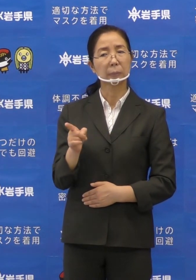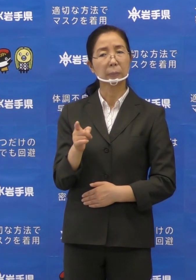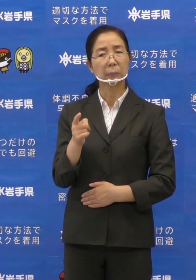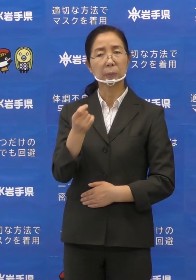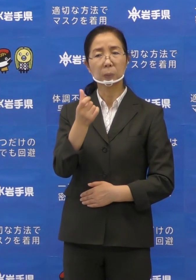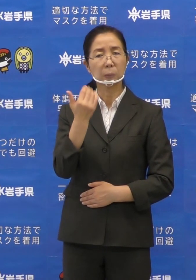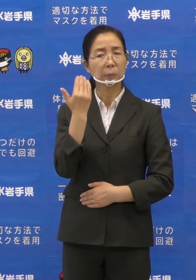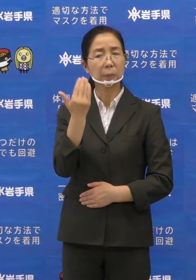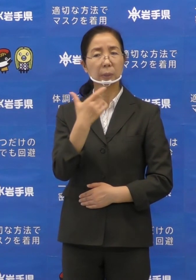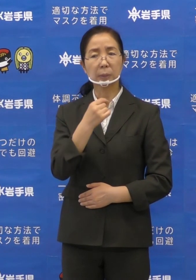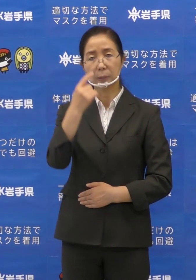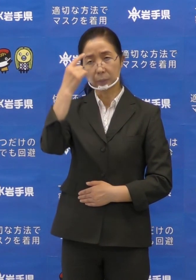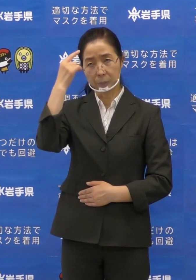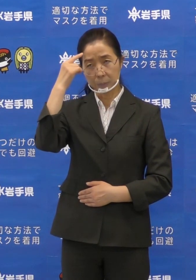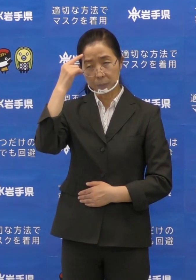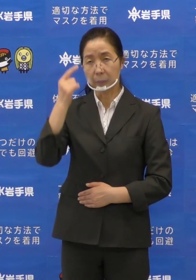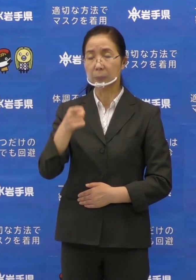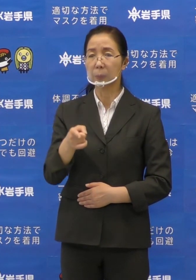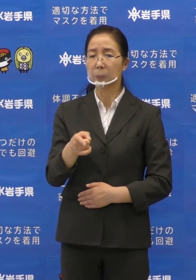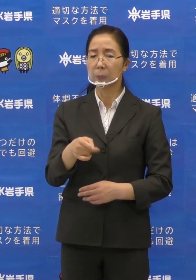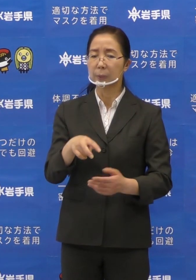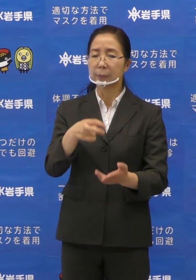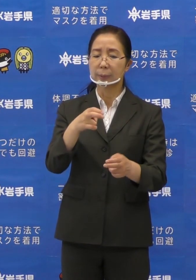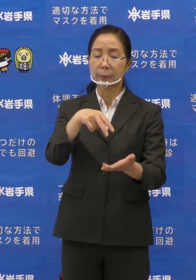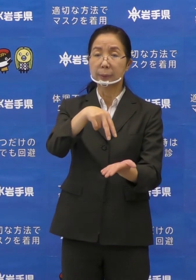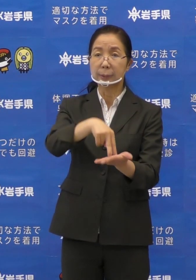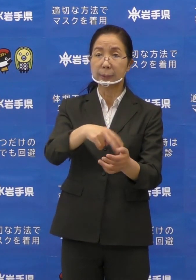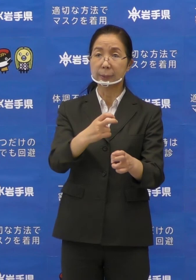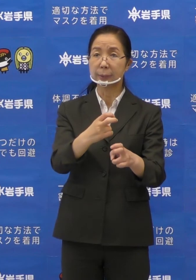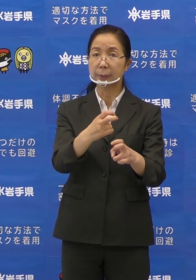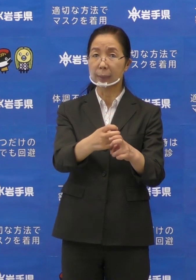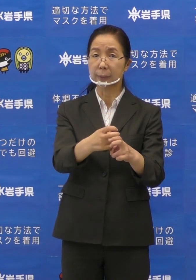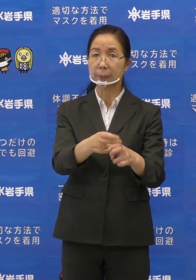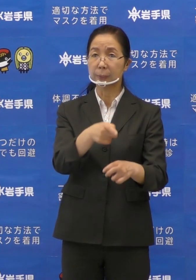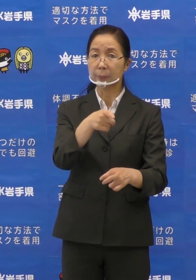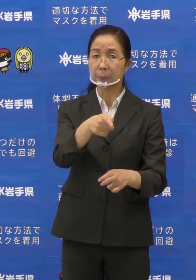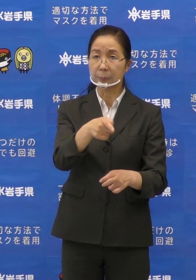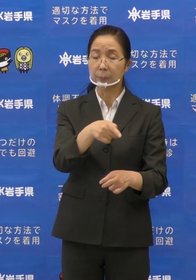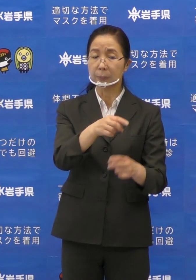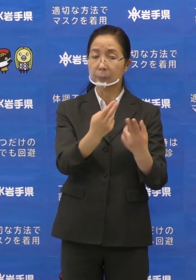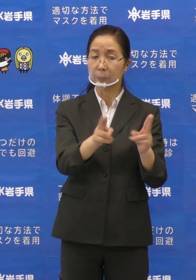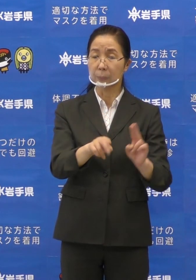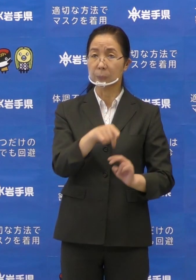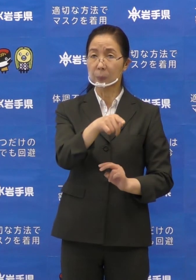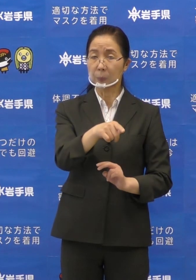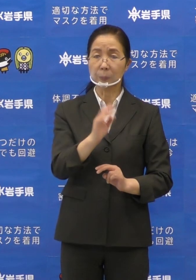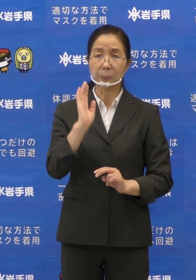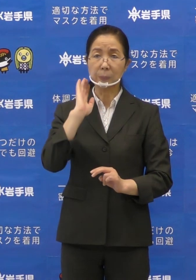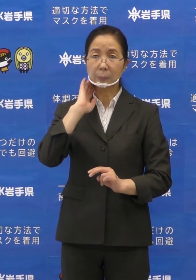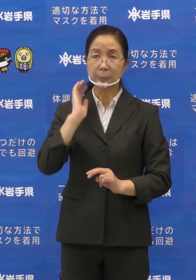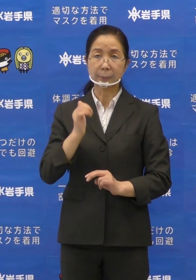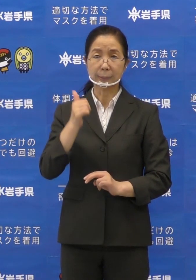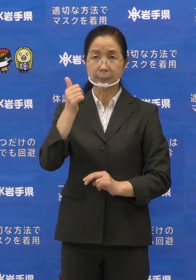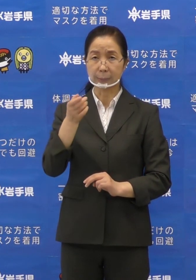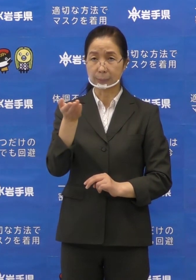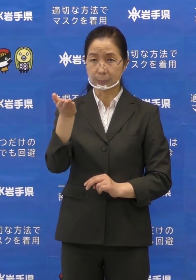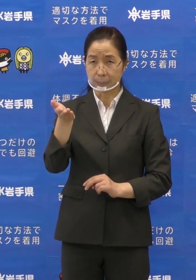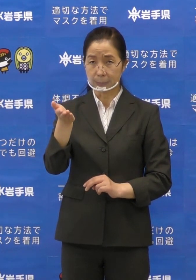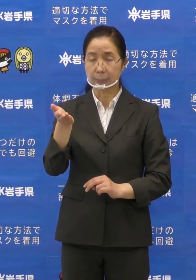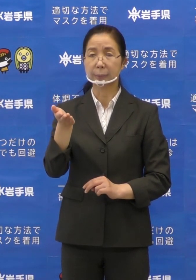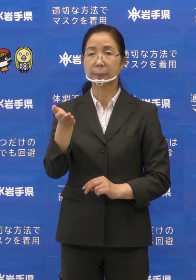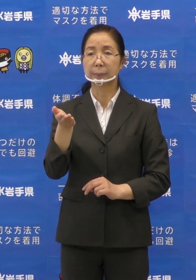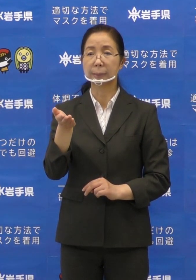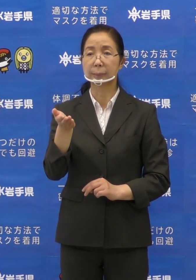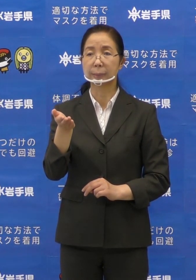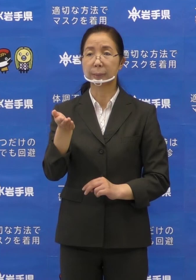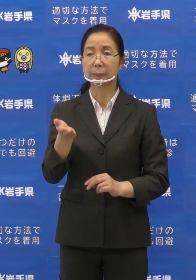っと伺いたいんですけども、会見の方で父の方から出馬をめぐってですね、ち